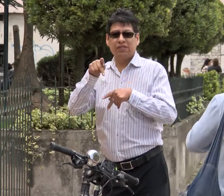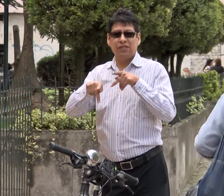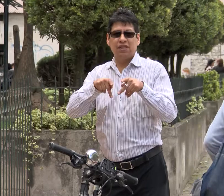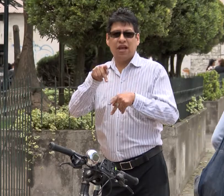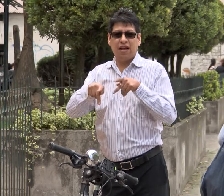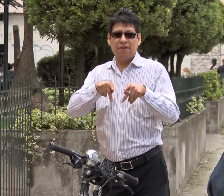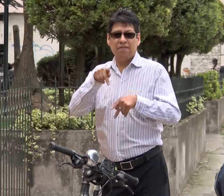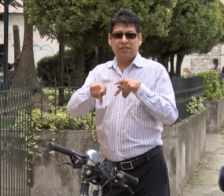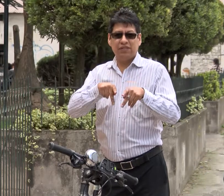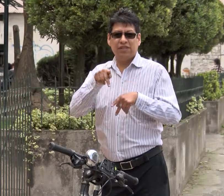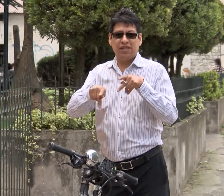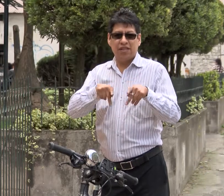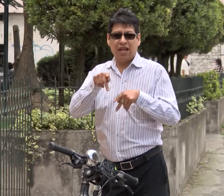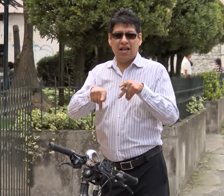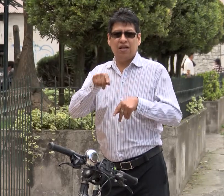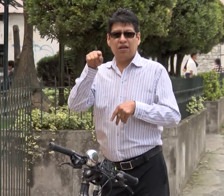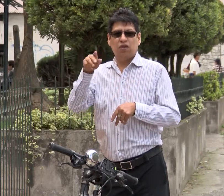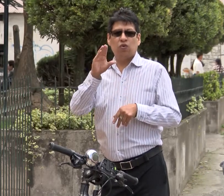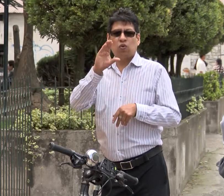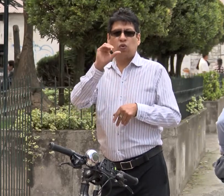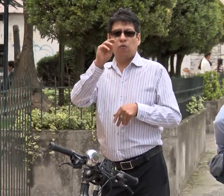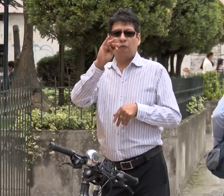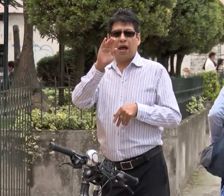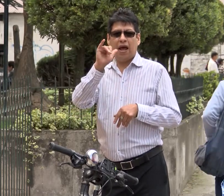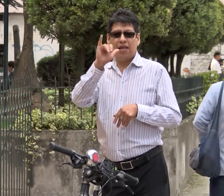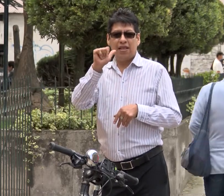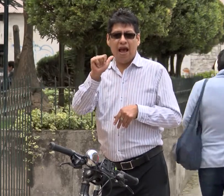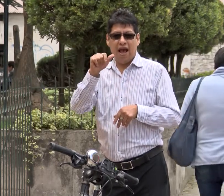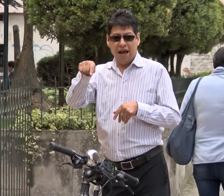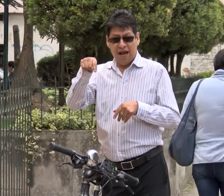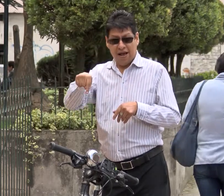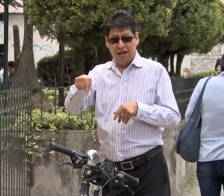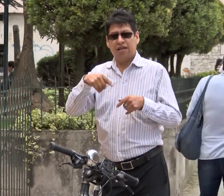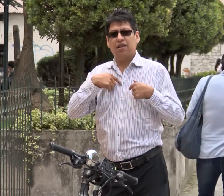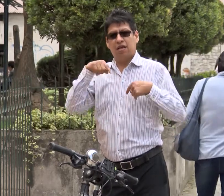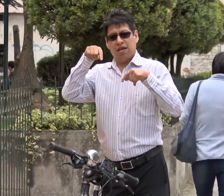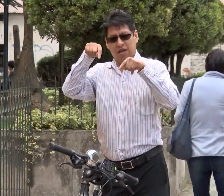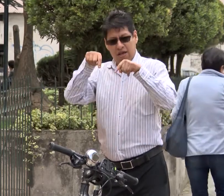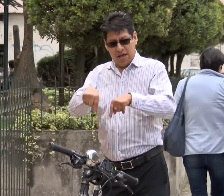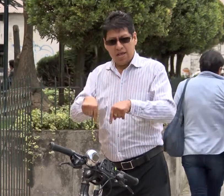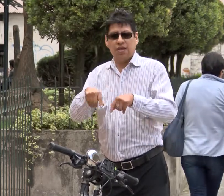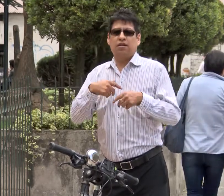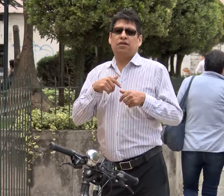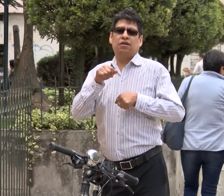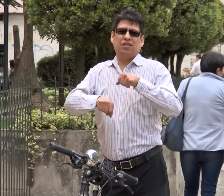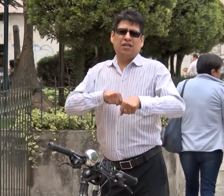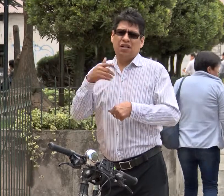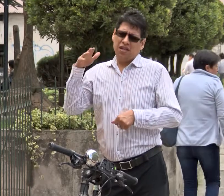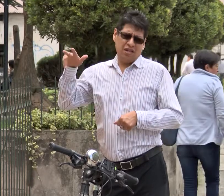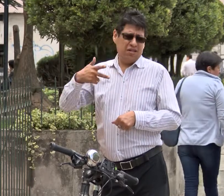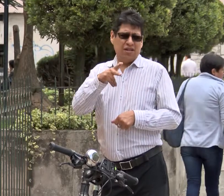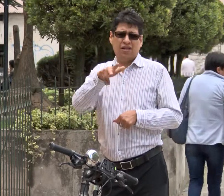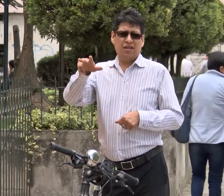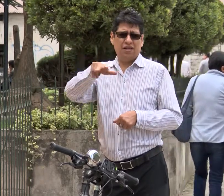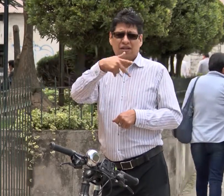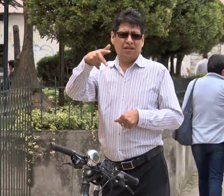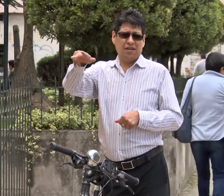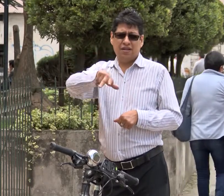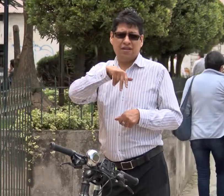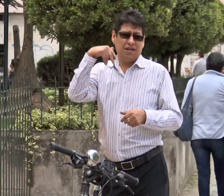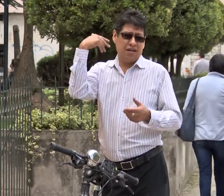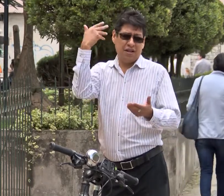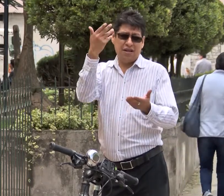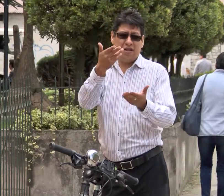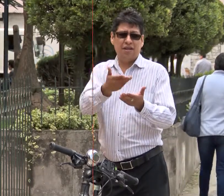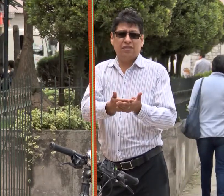lo aprendí solo eso me parece muy gratificante por lo general a mí me gustaba